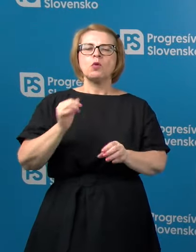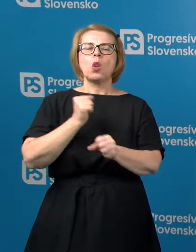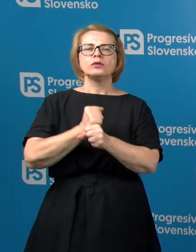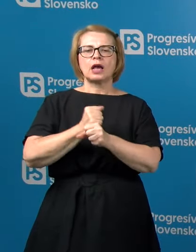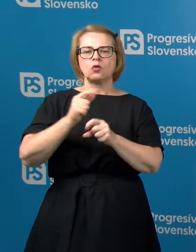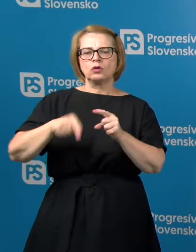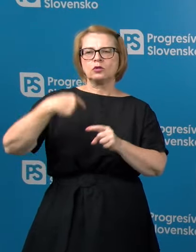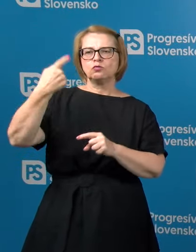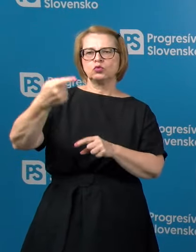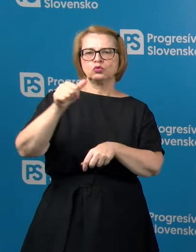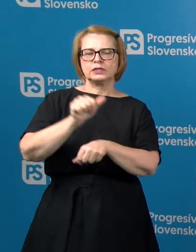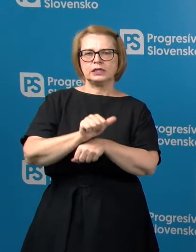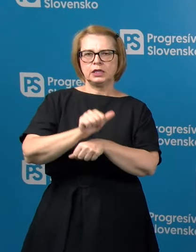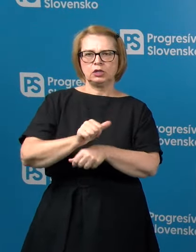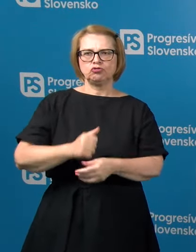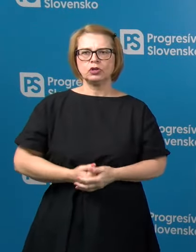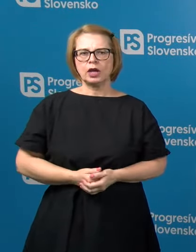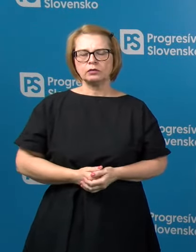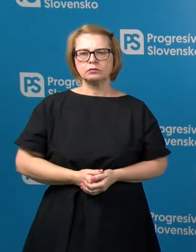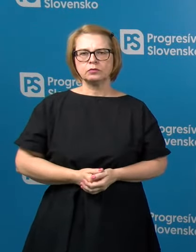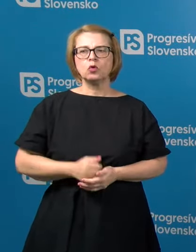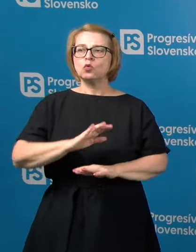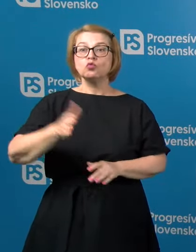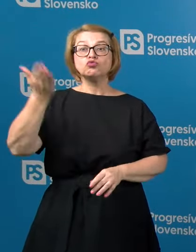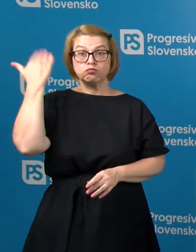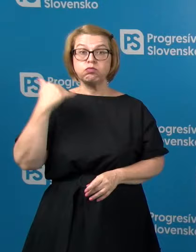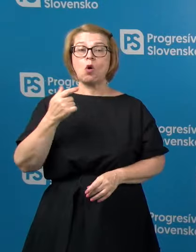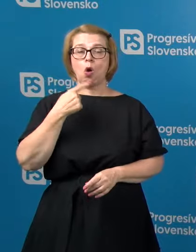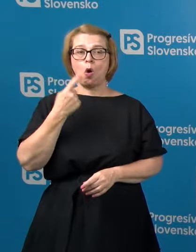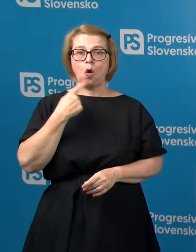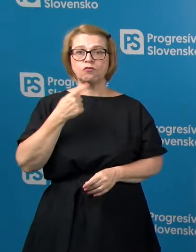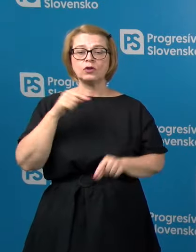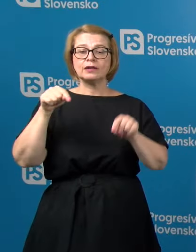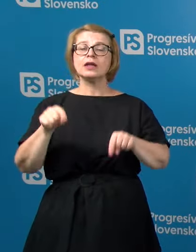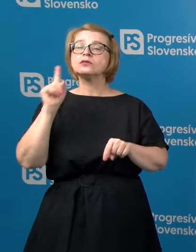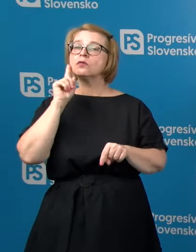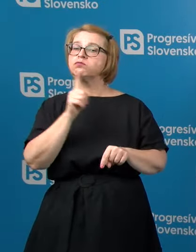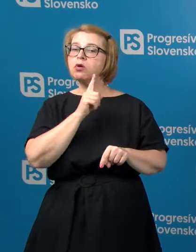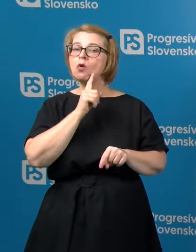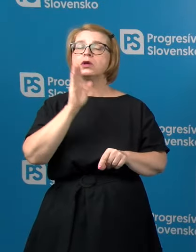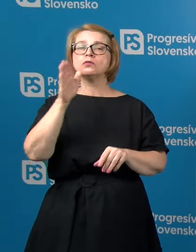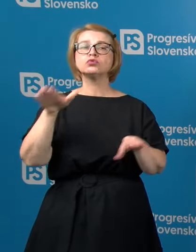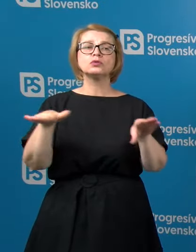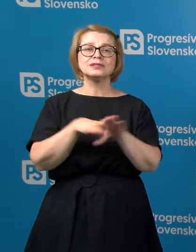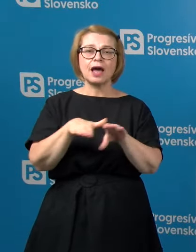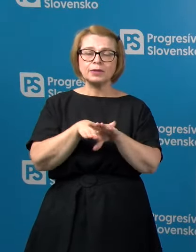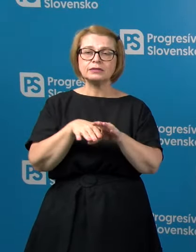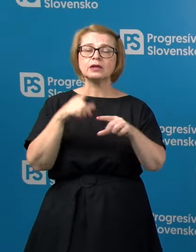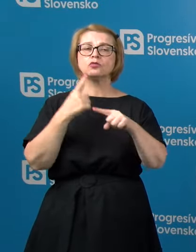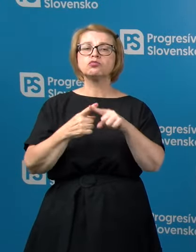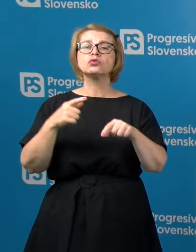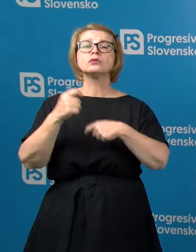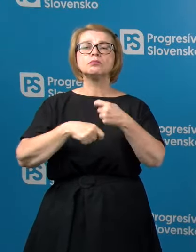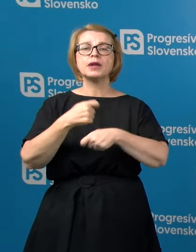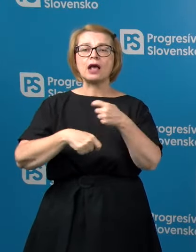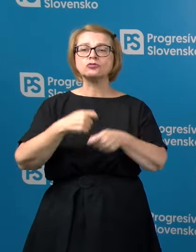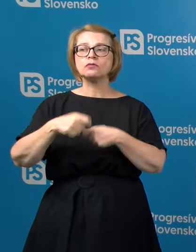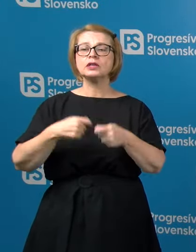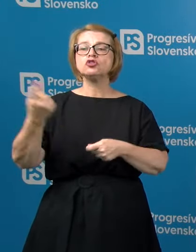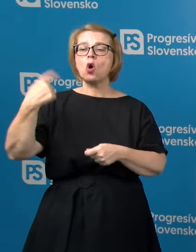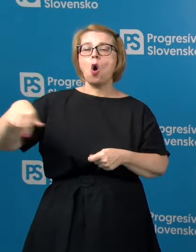budúci týždeň. Ako už bolo povedané, dnes po obede budú zamestnanci a pracovníci